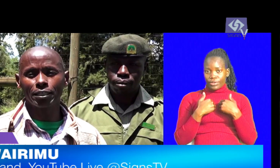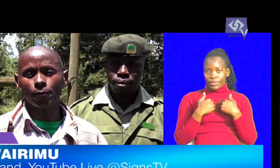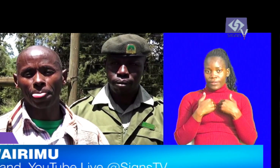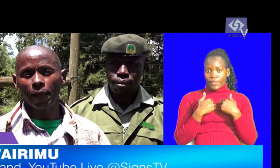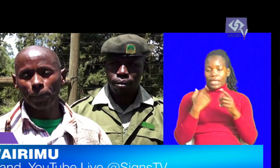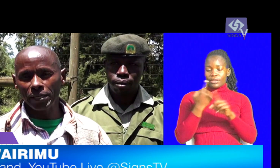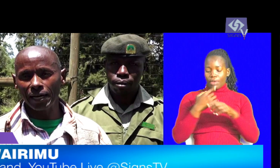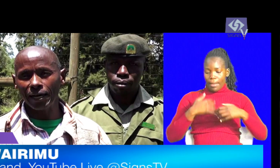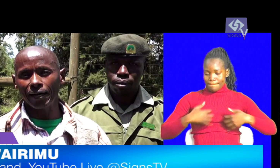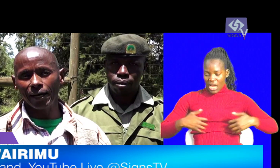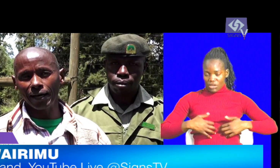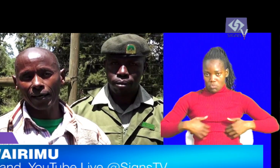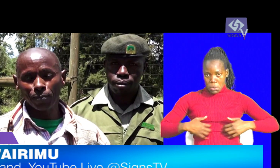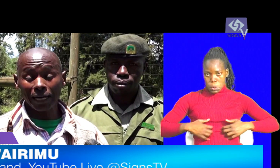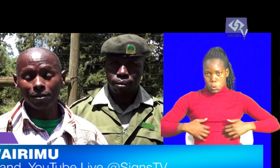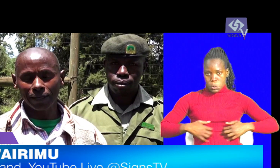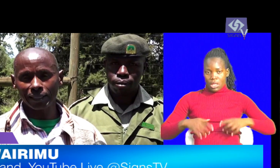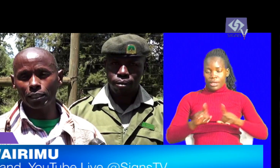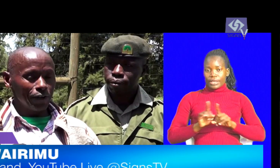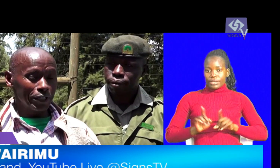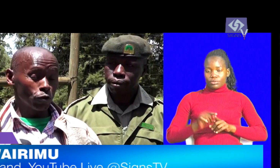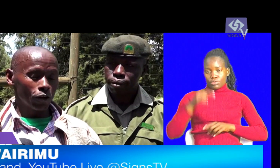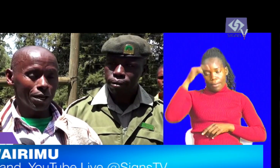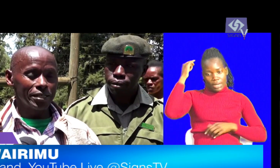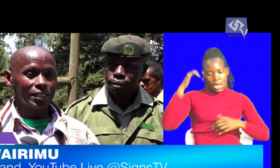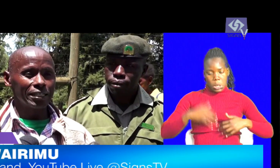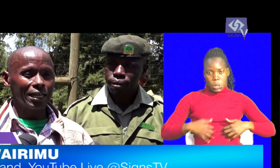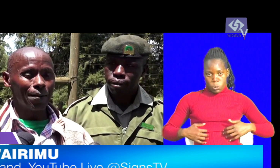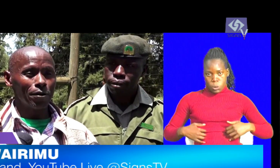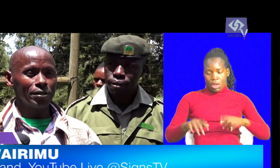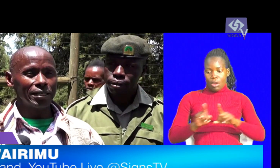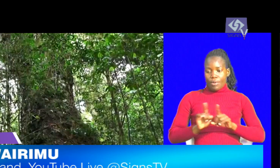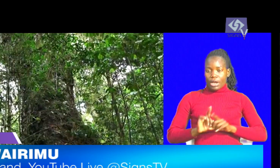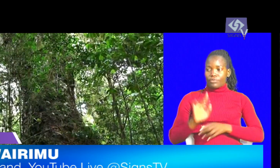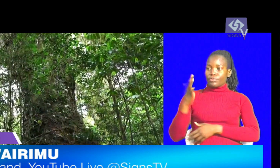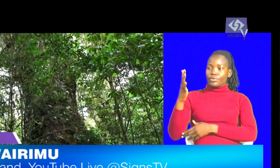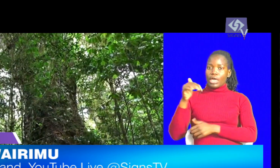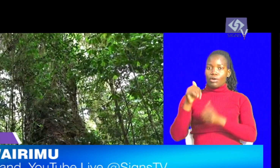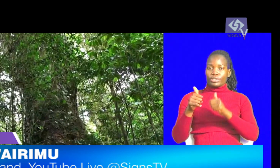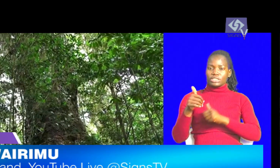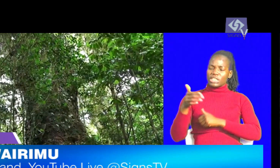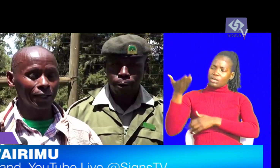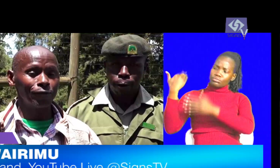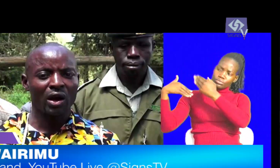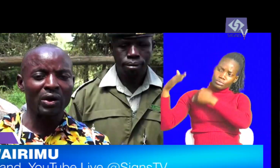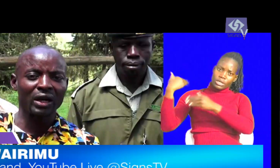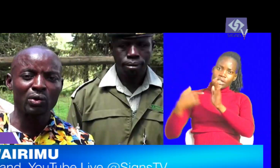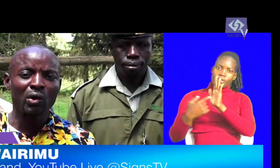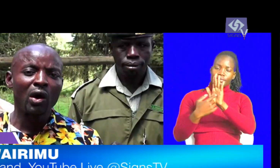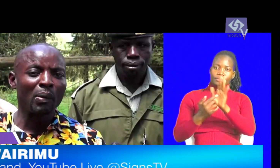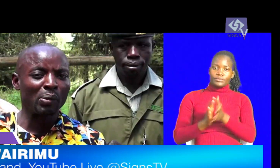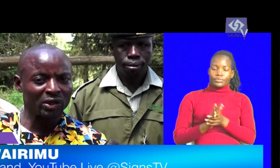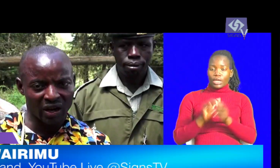monkeys, pia black monkeys. Vile vile tuko na miti ambayo ni ya zamani sana kama vile kemva. We can do boat